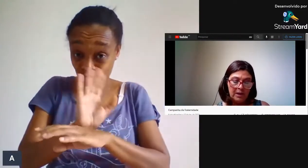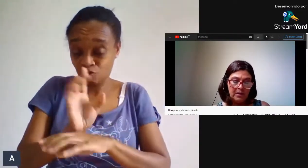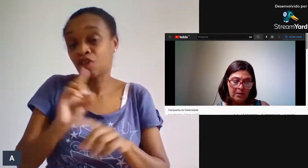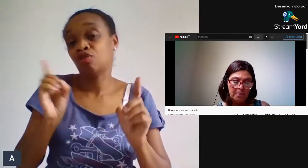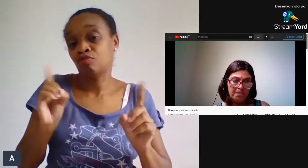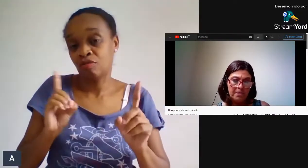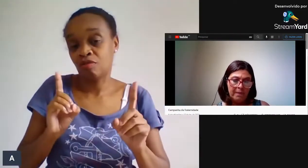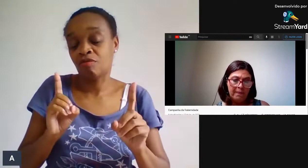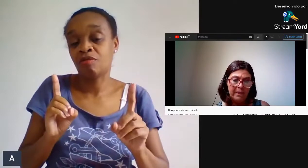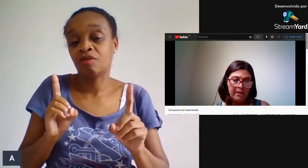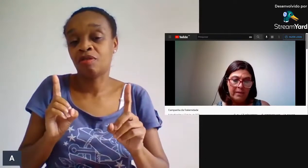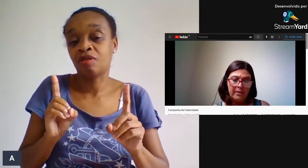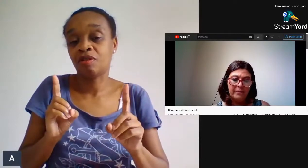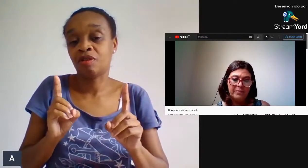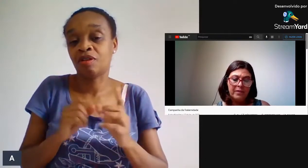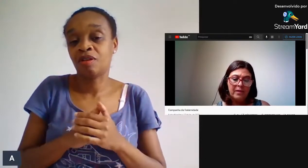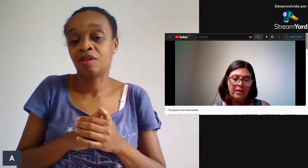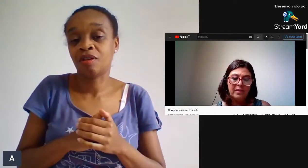porque